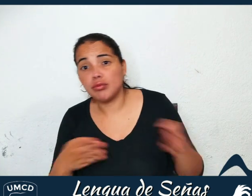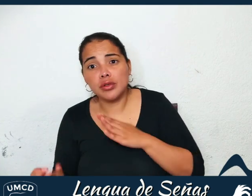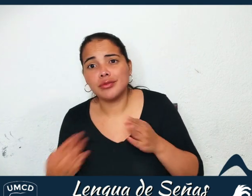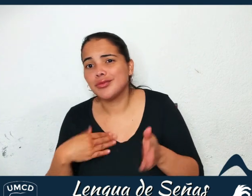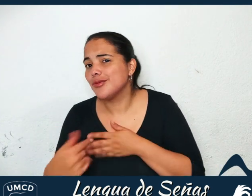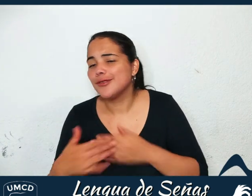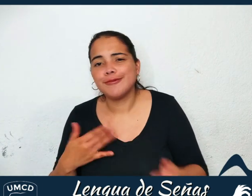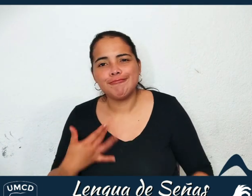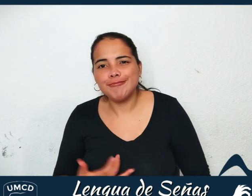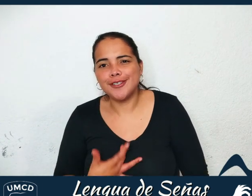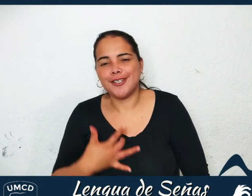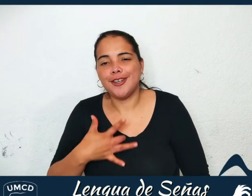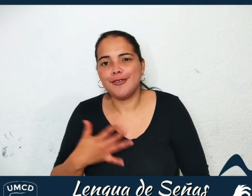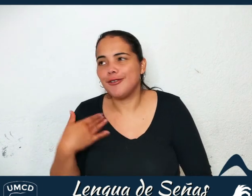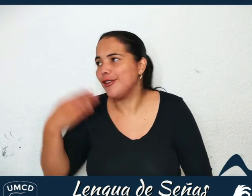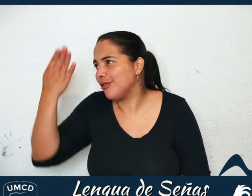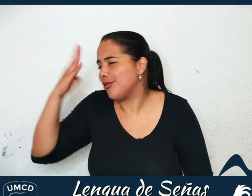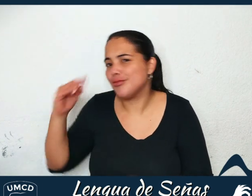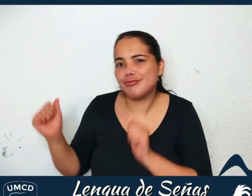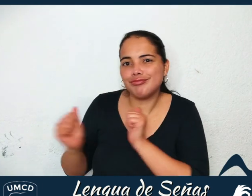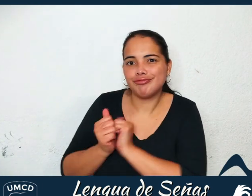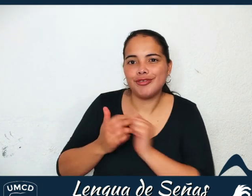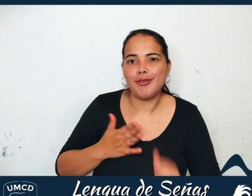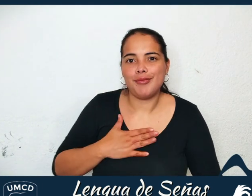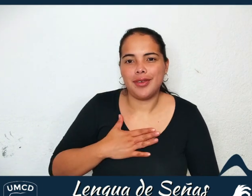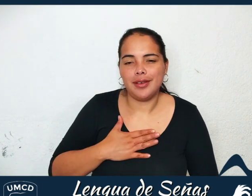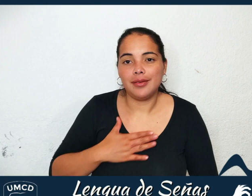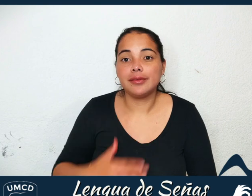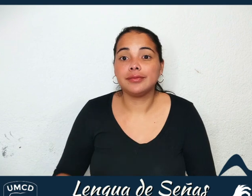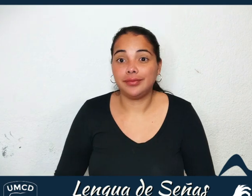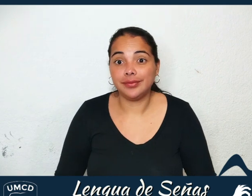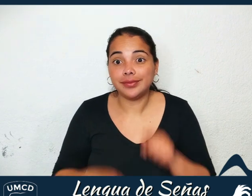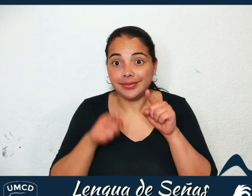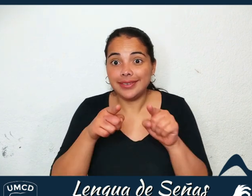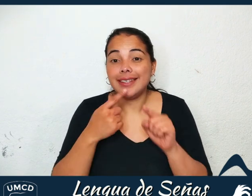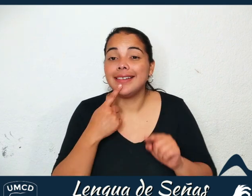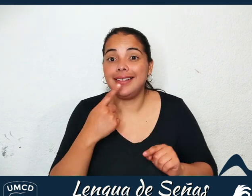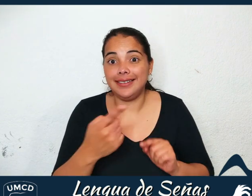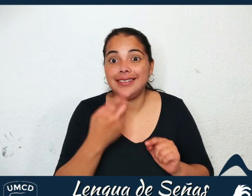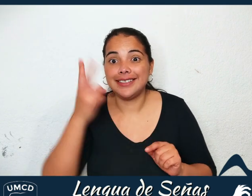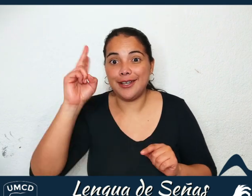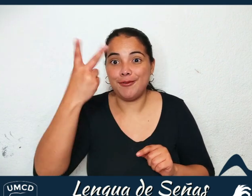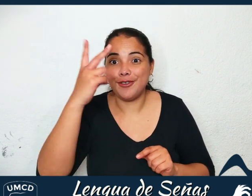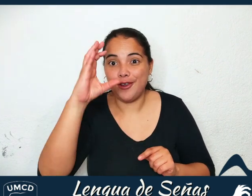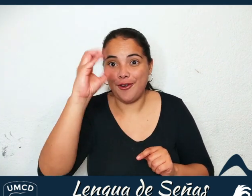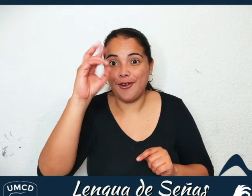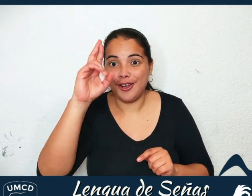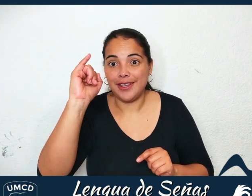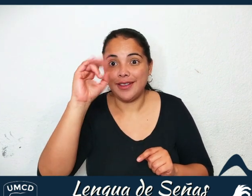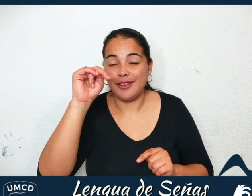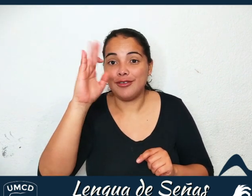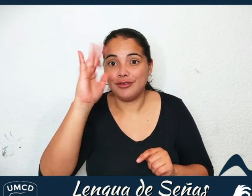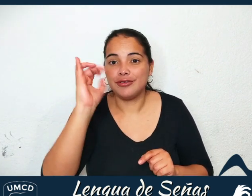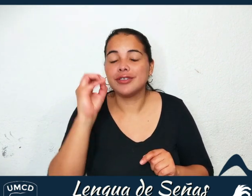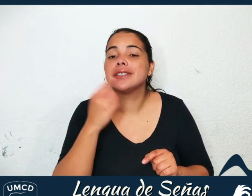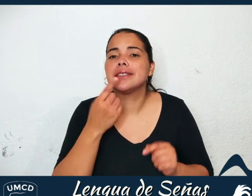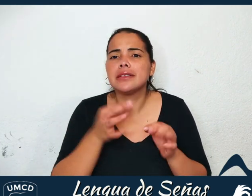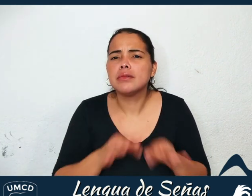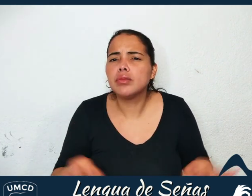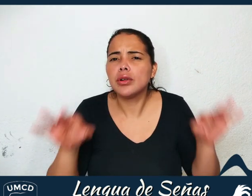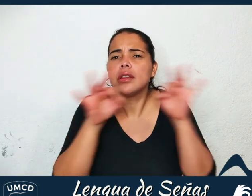muerte, como nos dice en los últimos versículos de este párrafo, en la segunda carta a los Corintios,